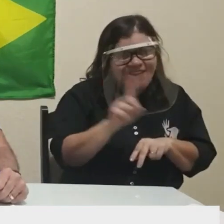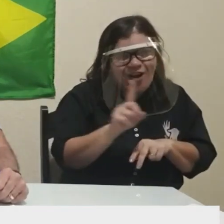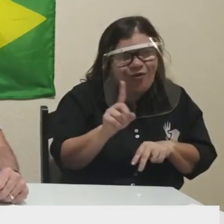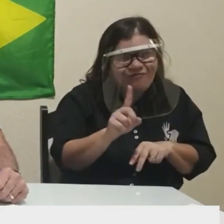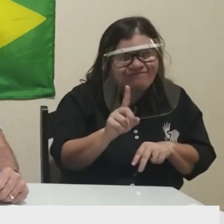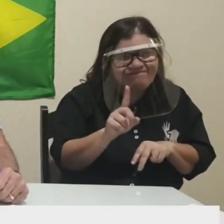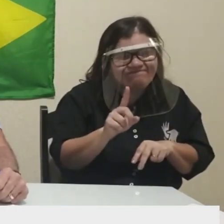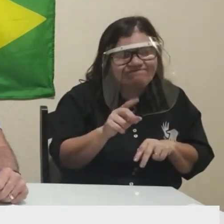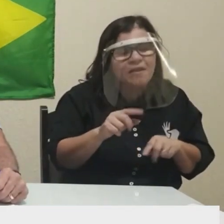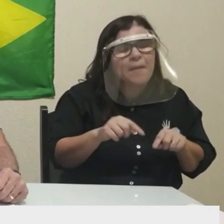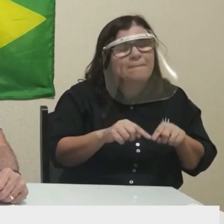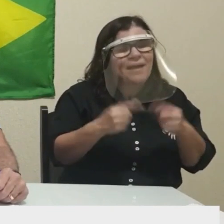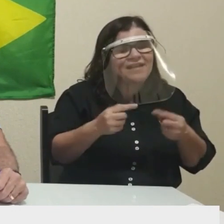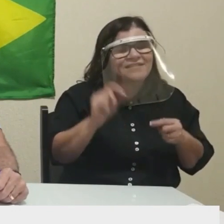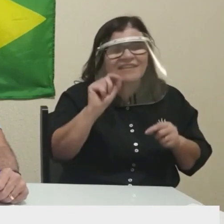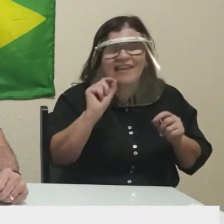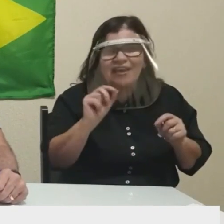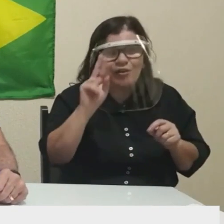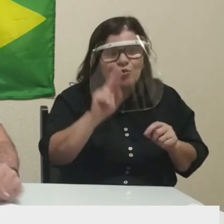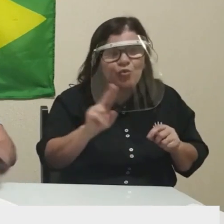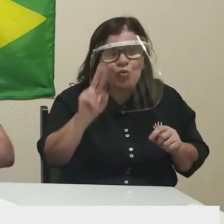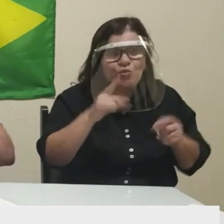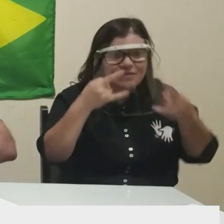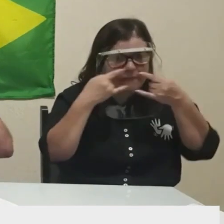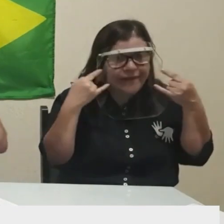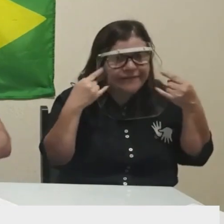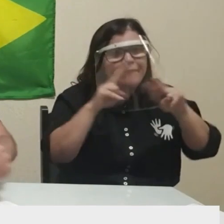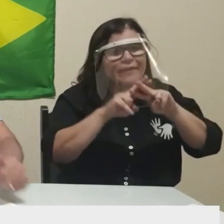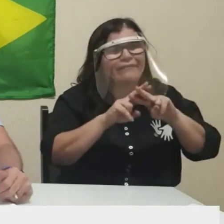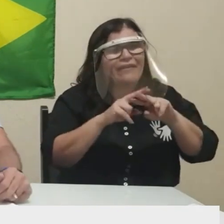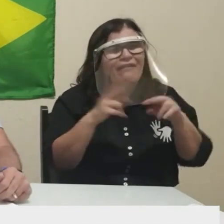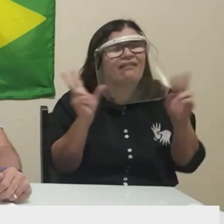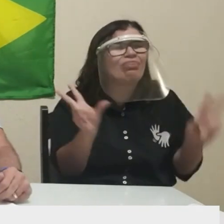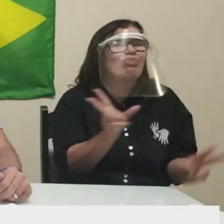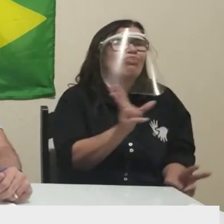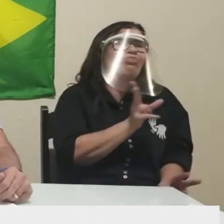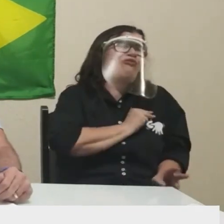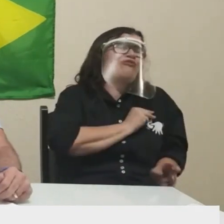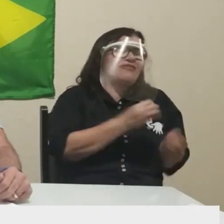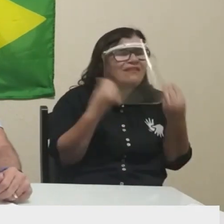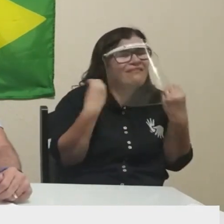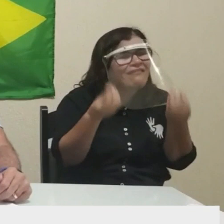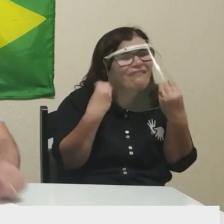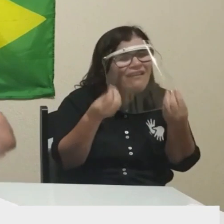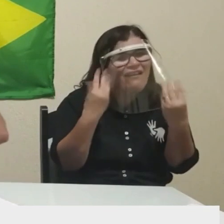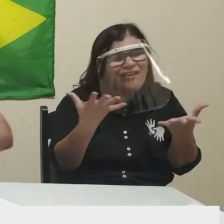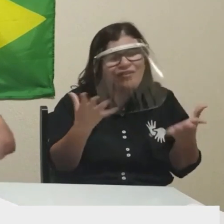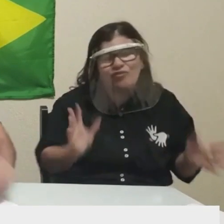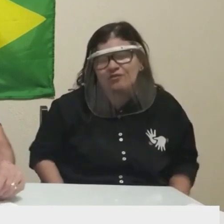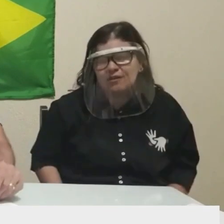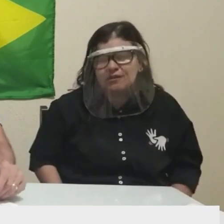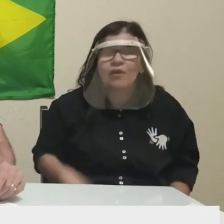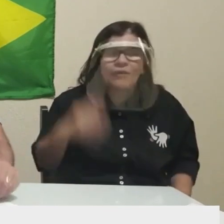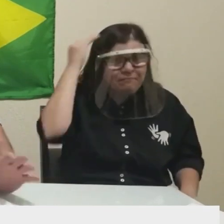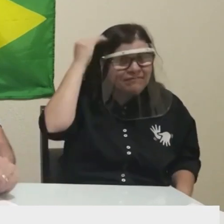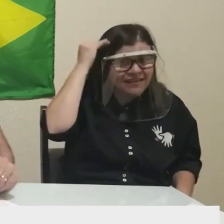pode ir preso, não. Mas quem não está usando máscara vai para cadeia. Sem contar que mais de 30 mil foram postos de liberdade. Então você matar